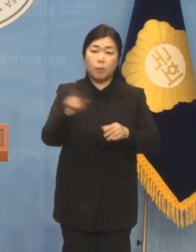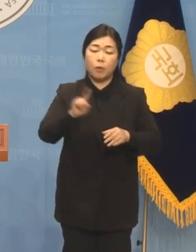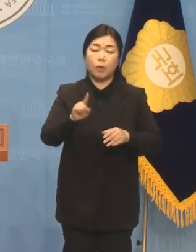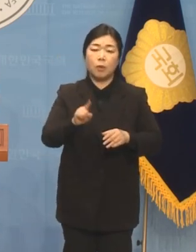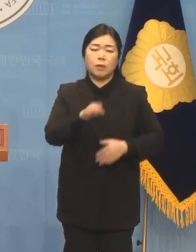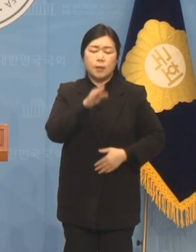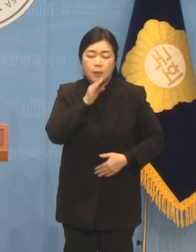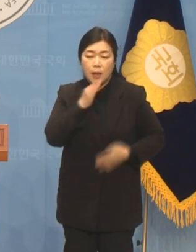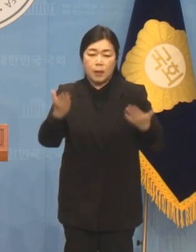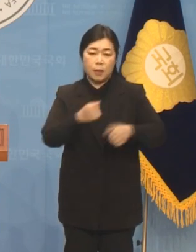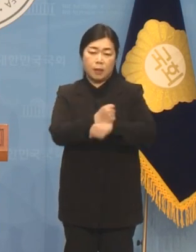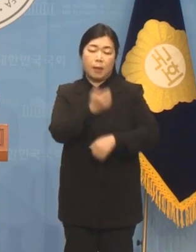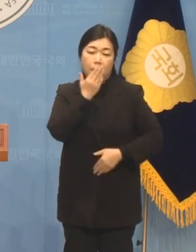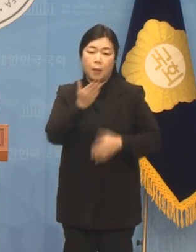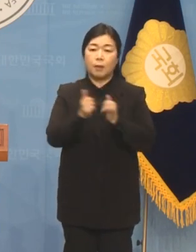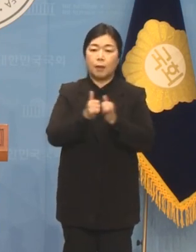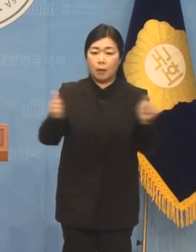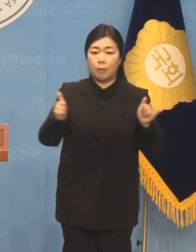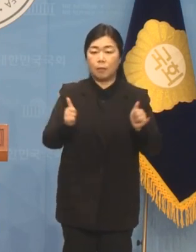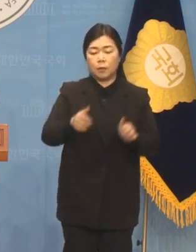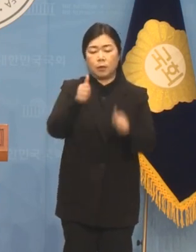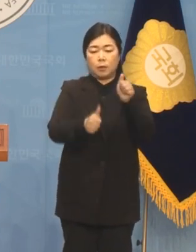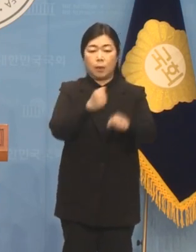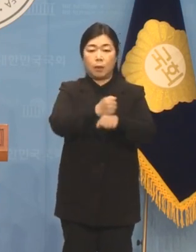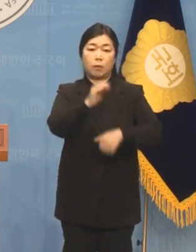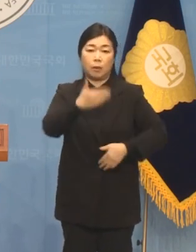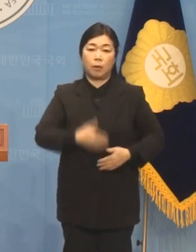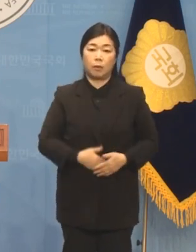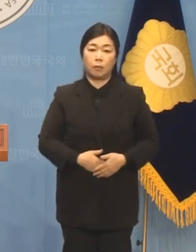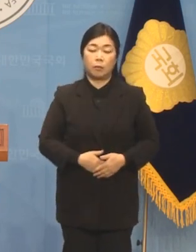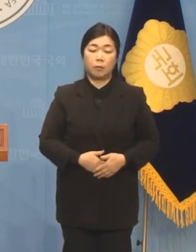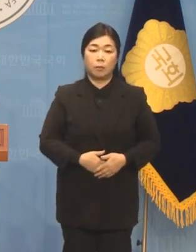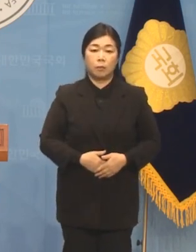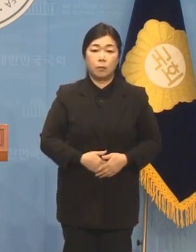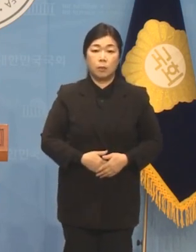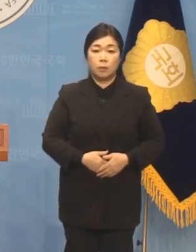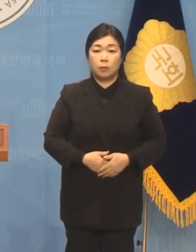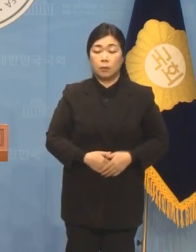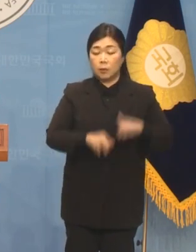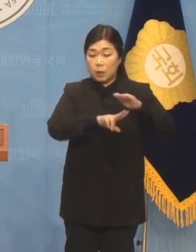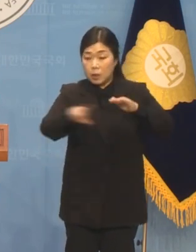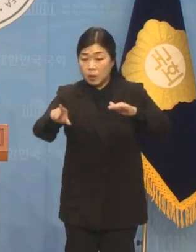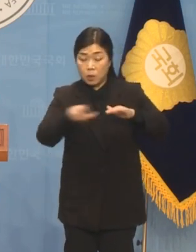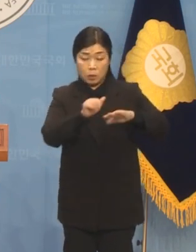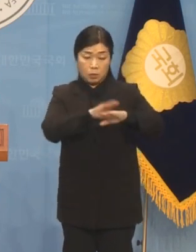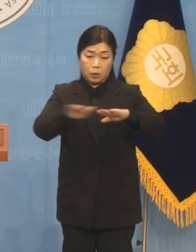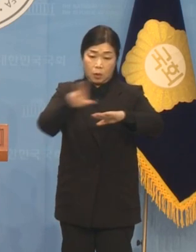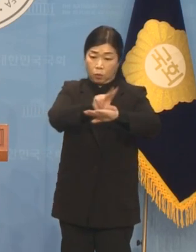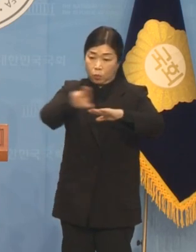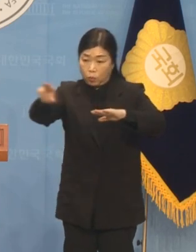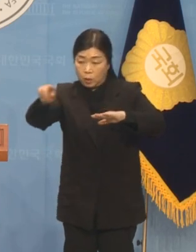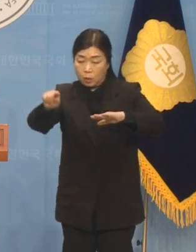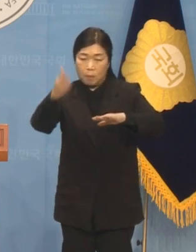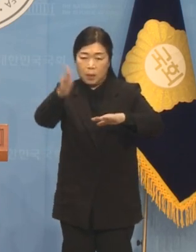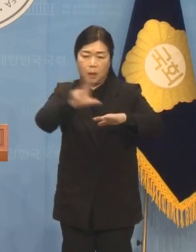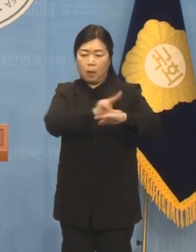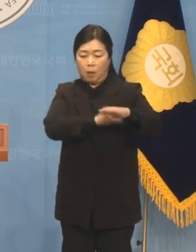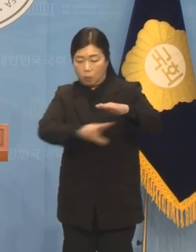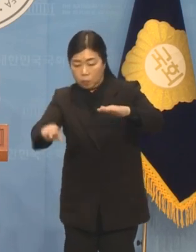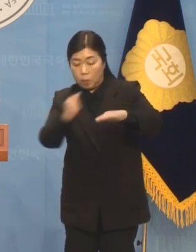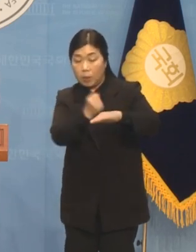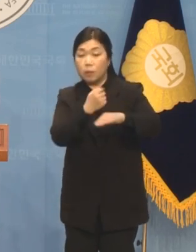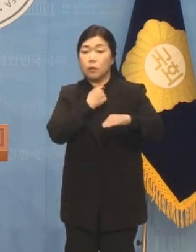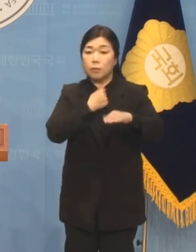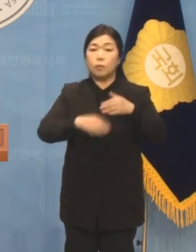호소인의 한판 대결이 될 것이다. 지상철 지하화하기 위해서는 체계적인 준비와 전략이